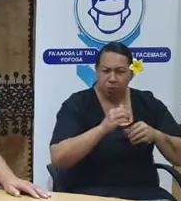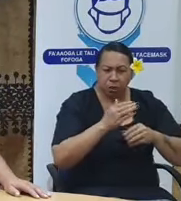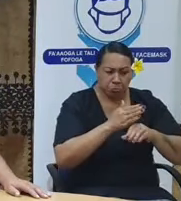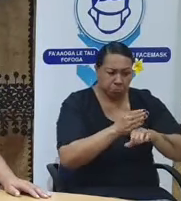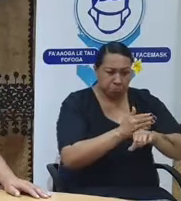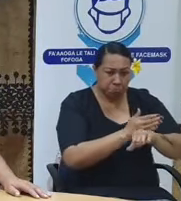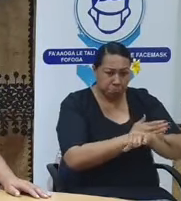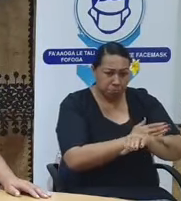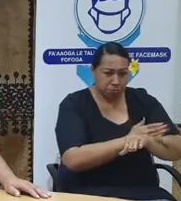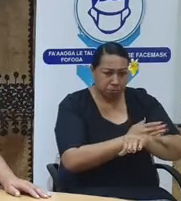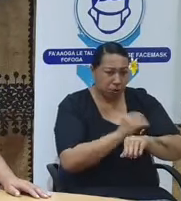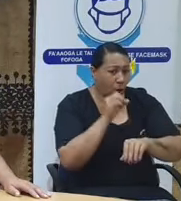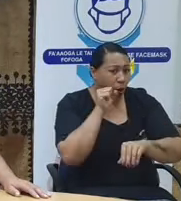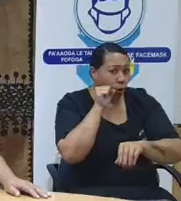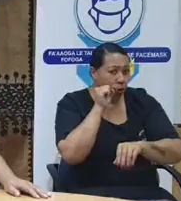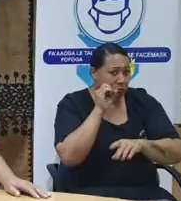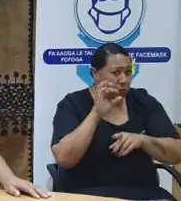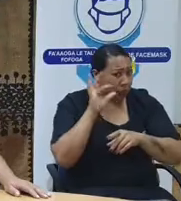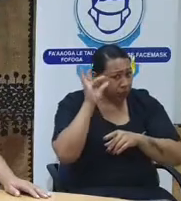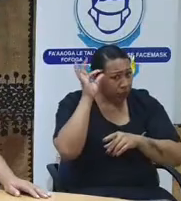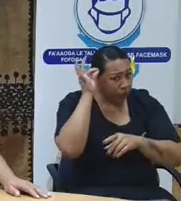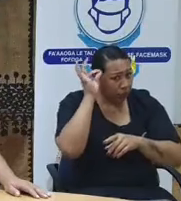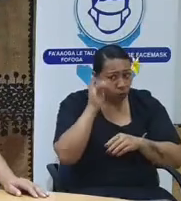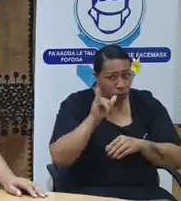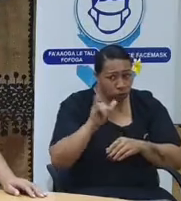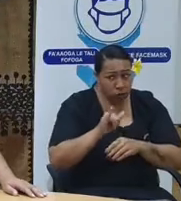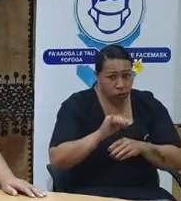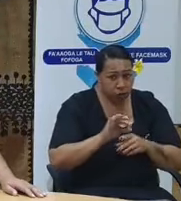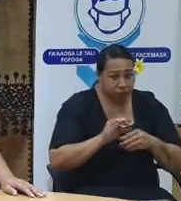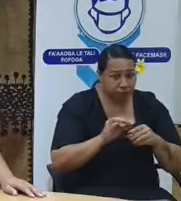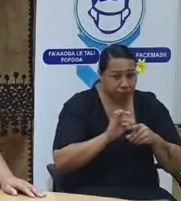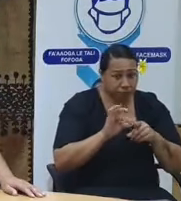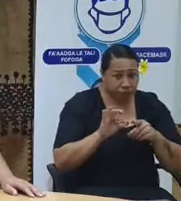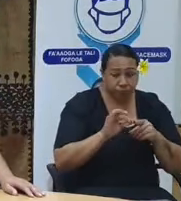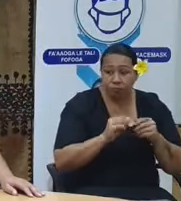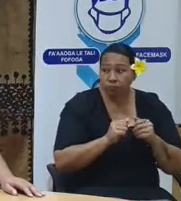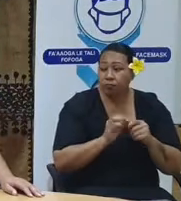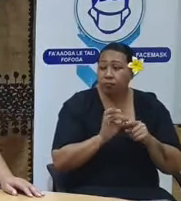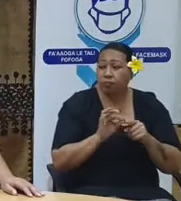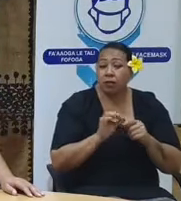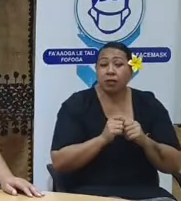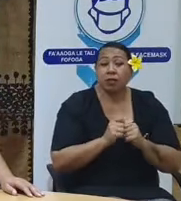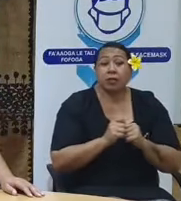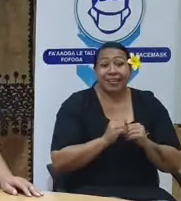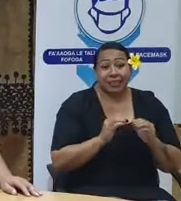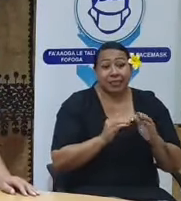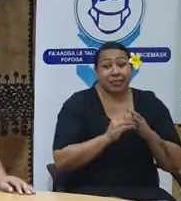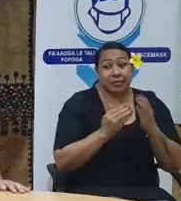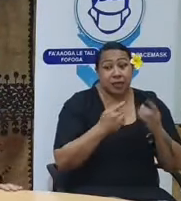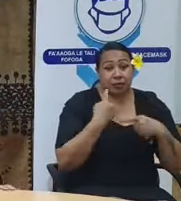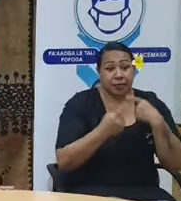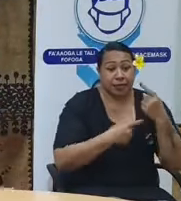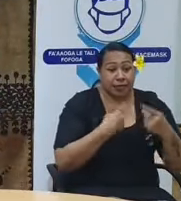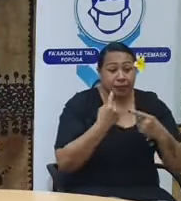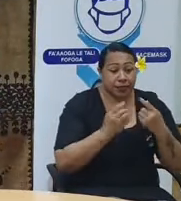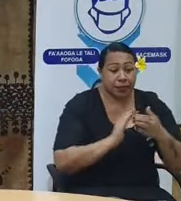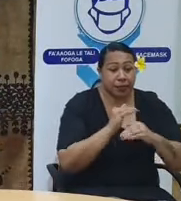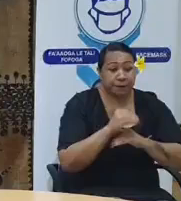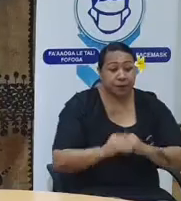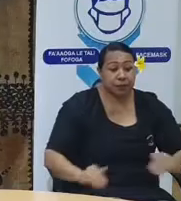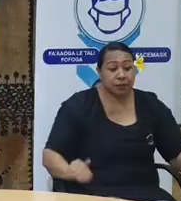mungkin. Ya, lelai pak Fatai. Oh, tato lasang aja. Oh, step away atau tato pui-pui nga.